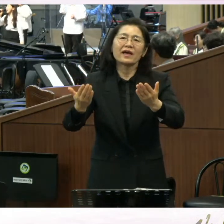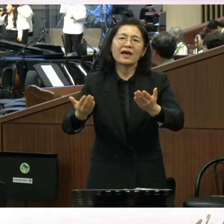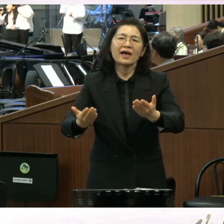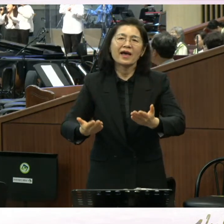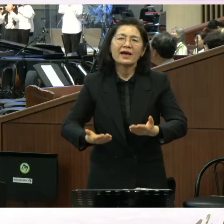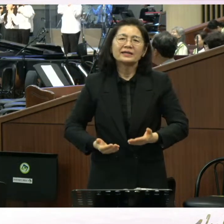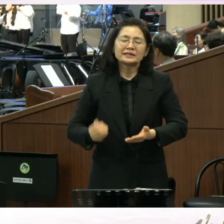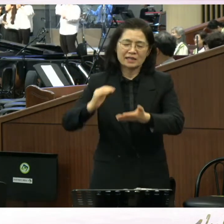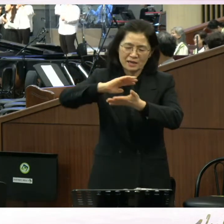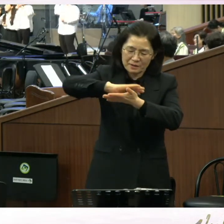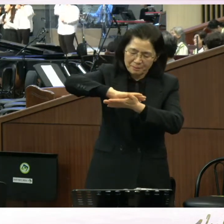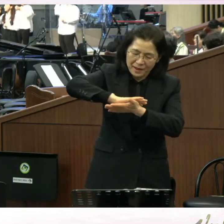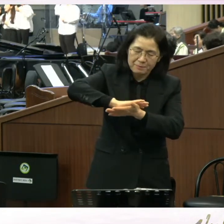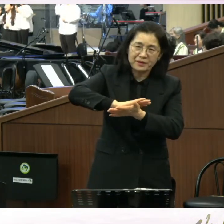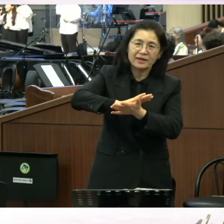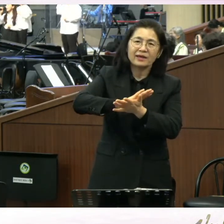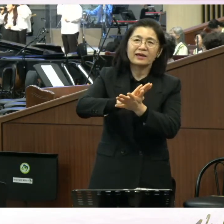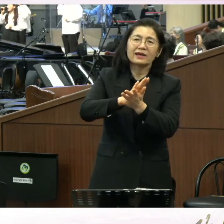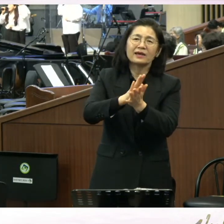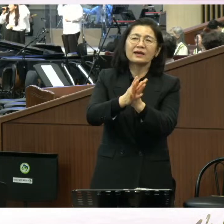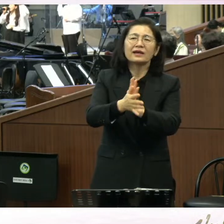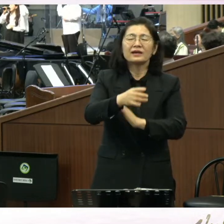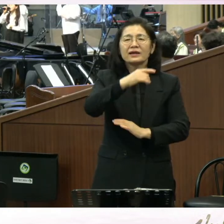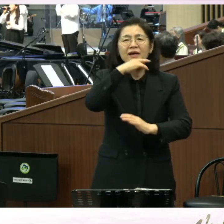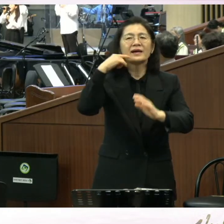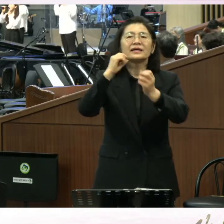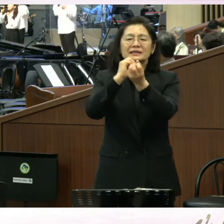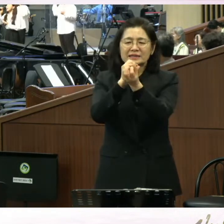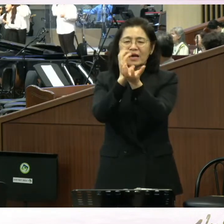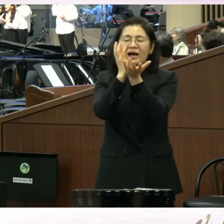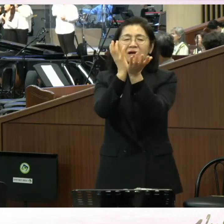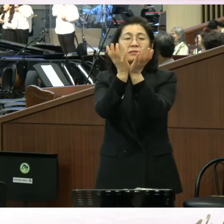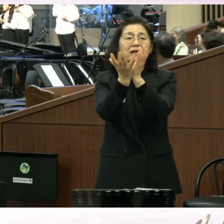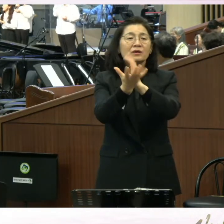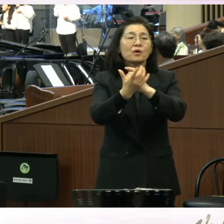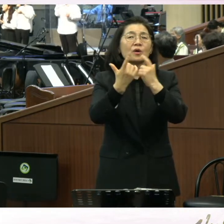외면당하셨네. 심판이